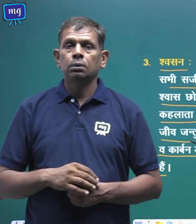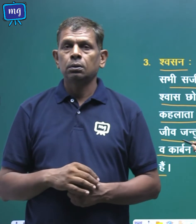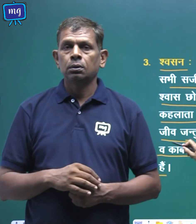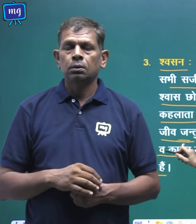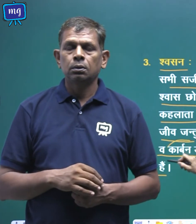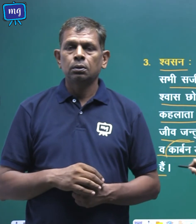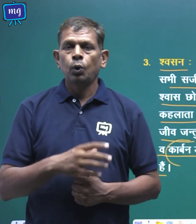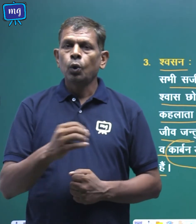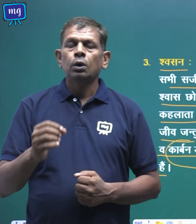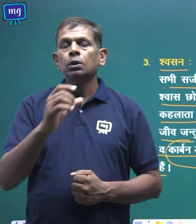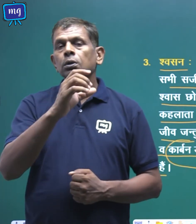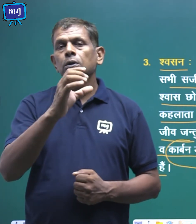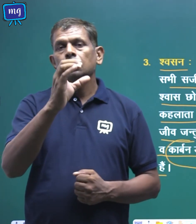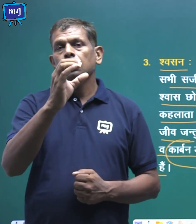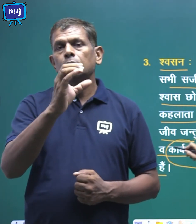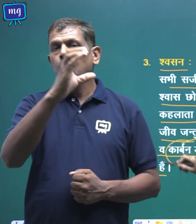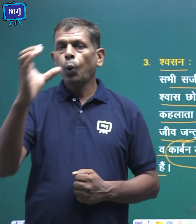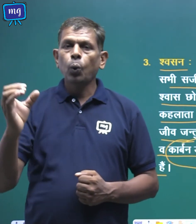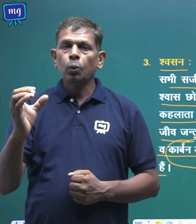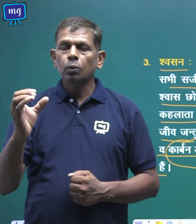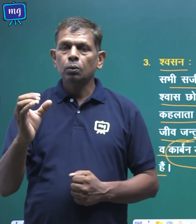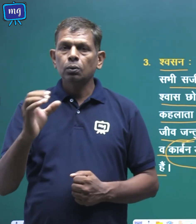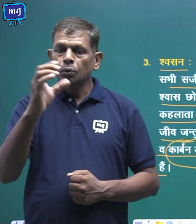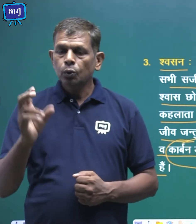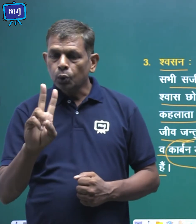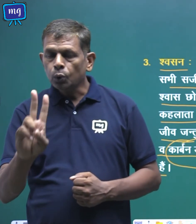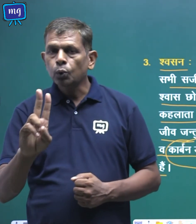और कार्बन डाइऑक्साइड छोड़ते हैं,